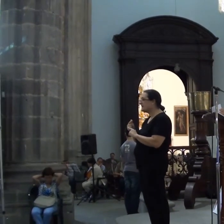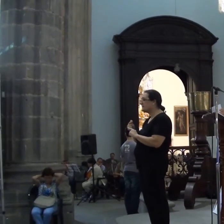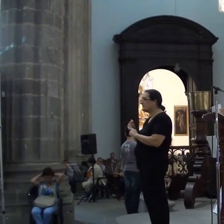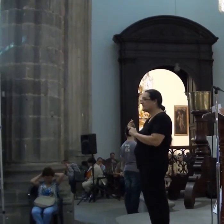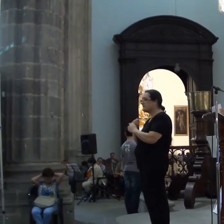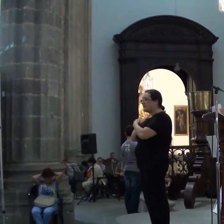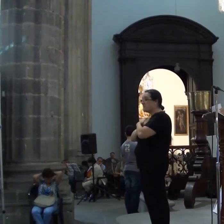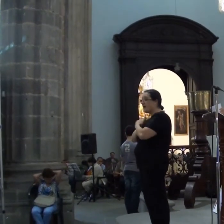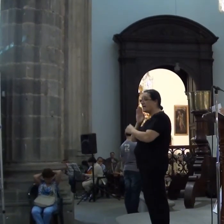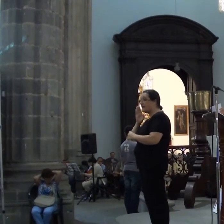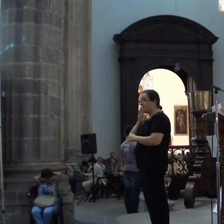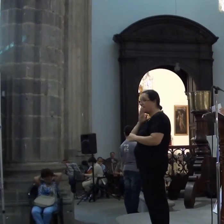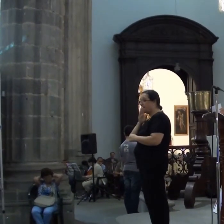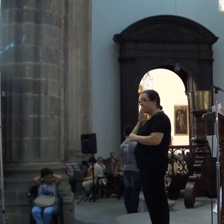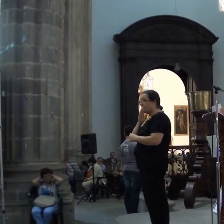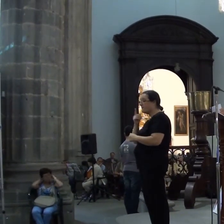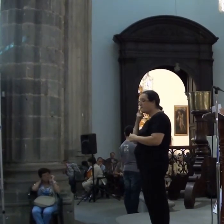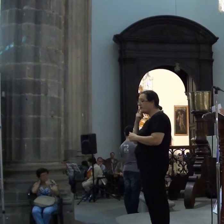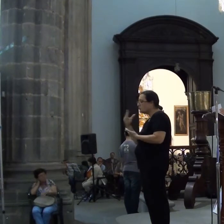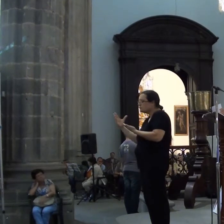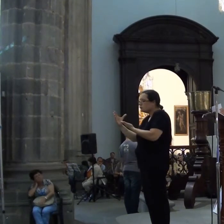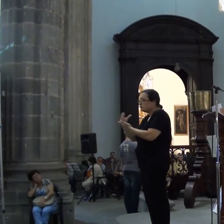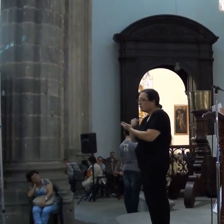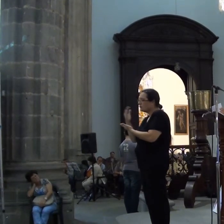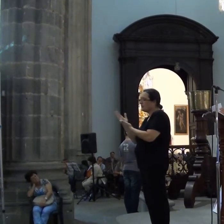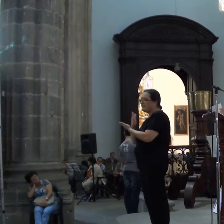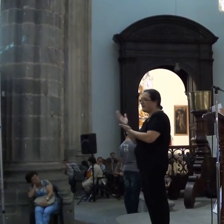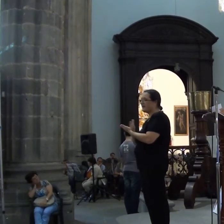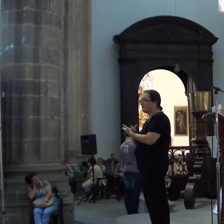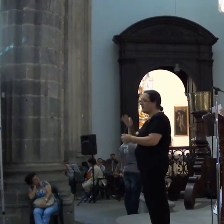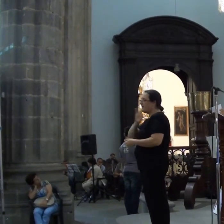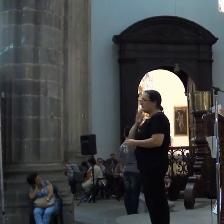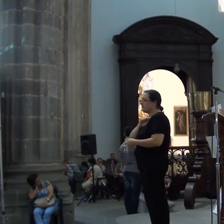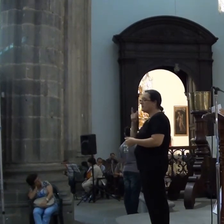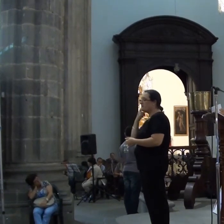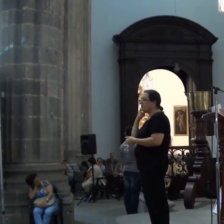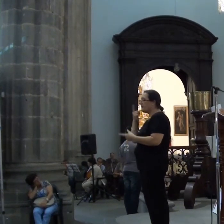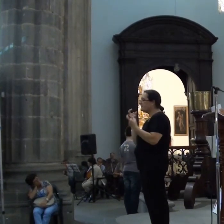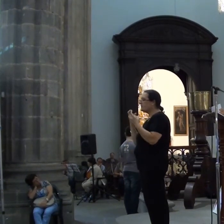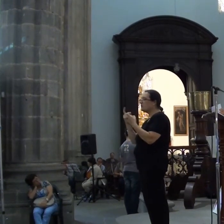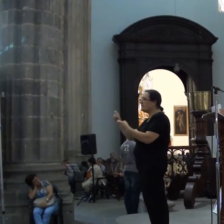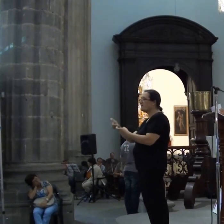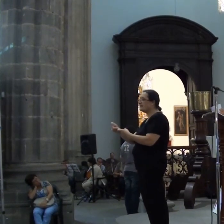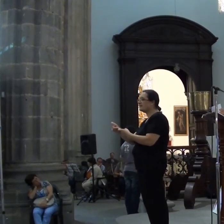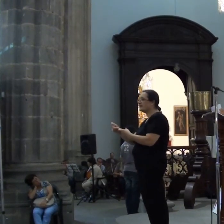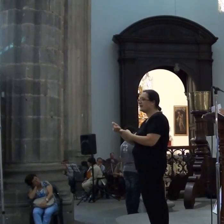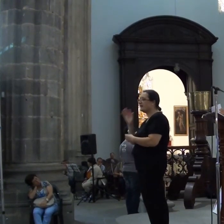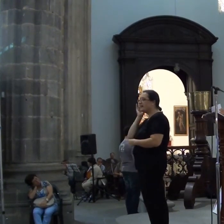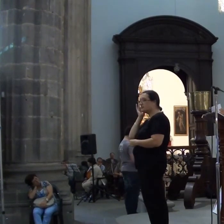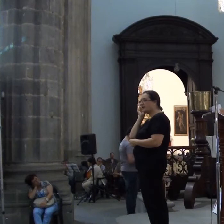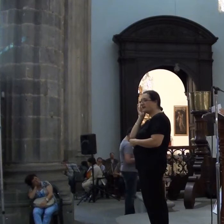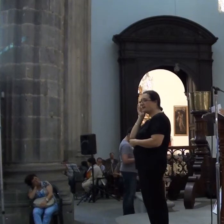Evangelio al señor no le agrada que falte a su iglesia el icono femenino